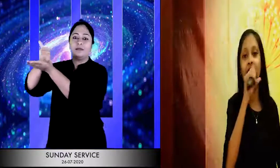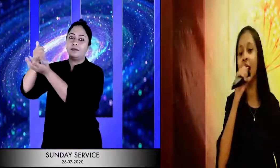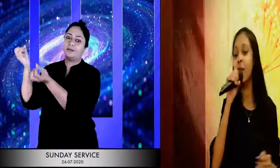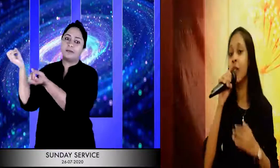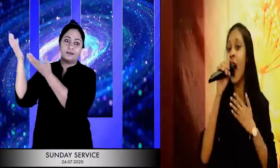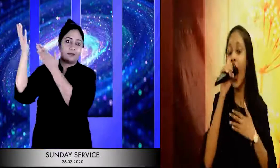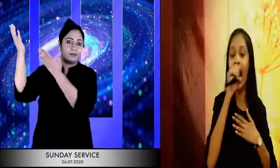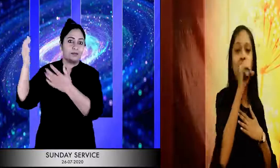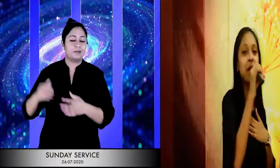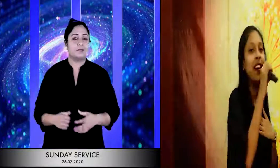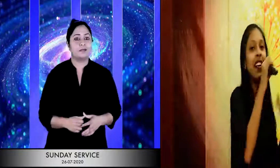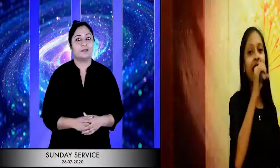শিখিয়েছিলেন আমাকে